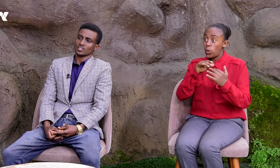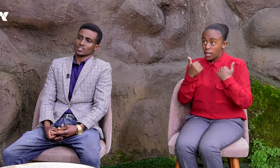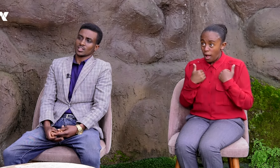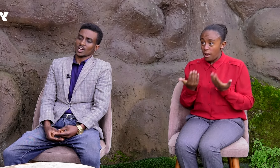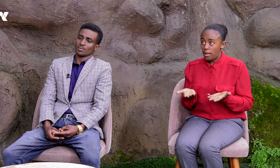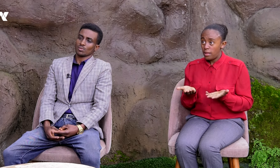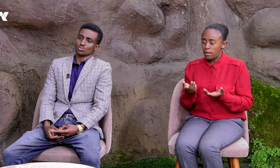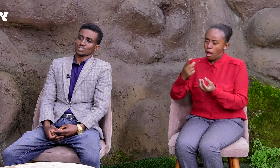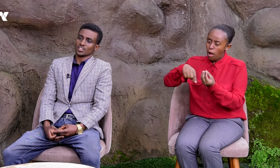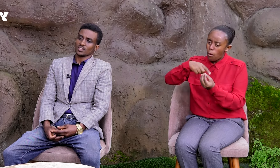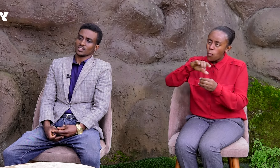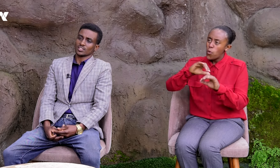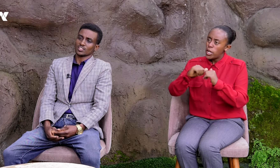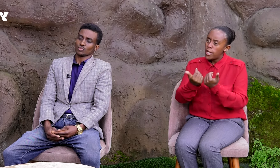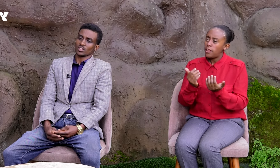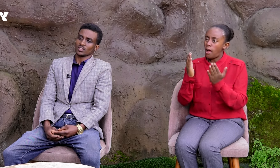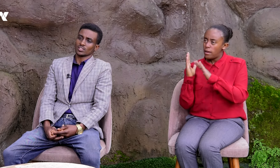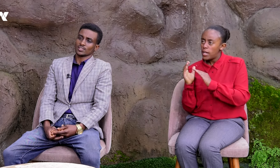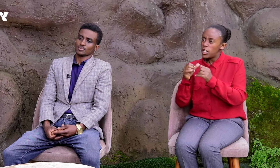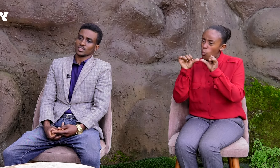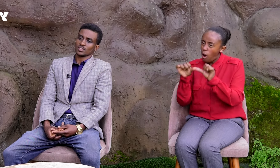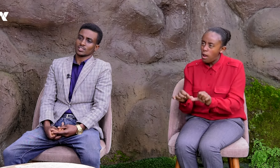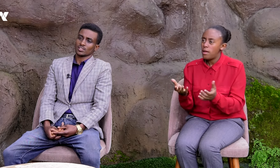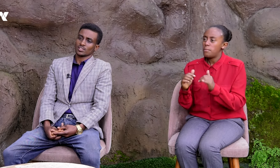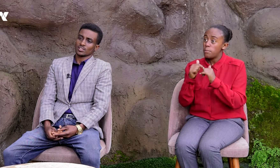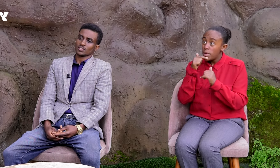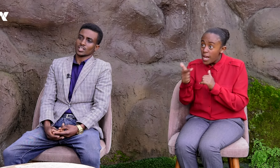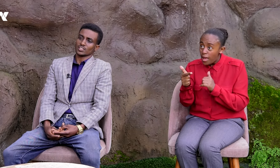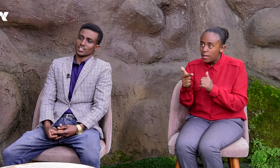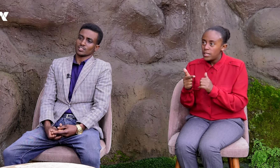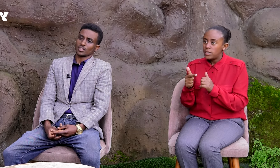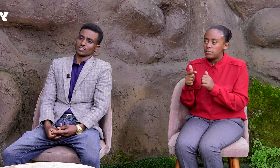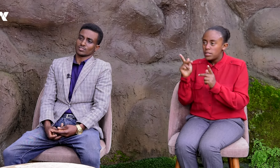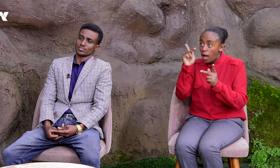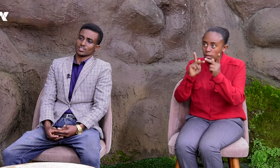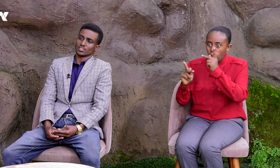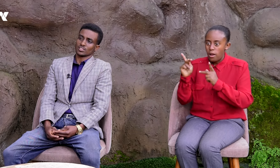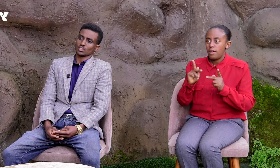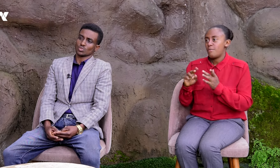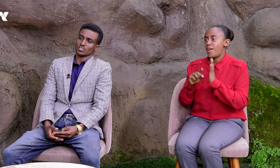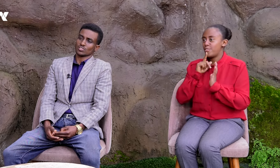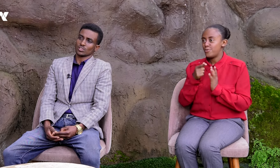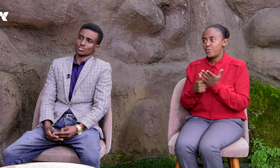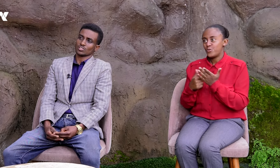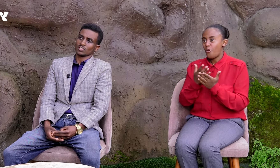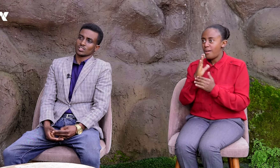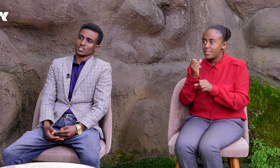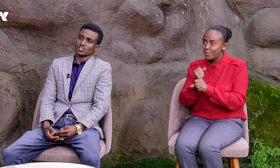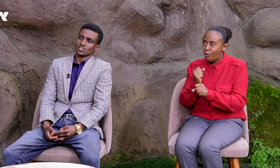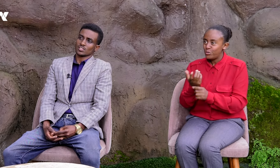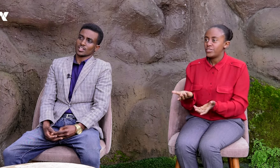ካለ አካባቢው እንዴት አደረ እንዴት ዋለ ብለህ ትቃኛለህ ማለት ነው። እንደሱ አይነት